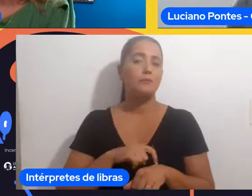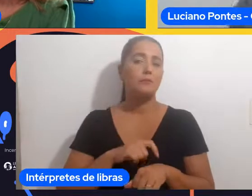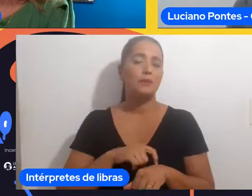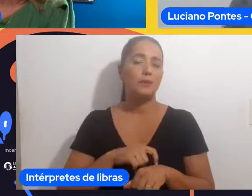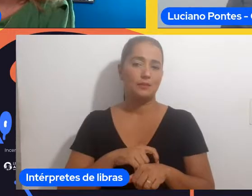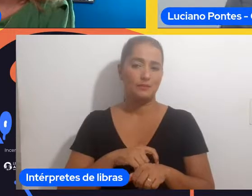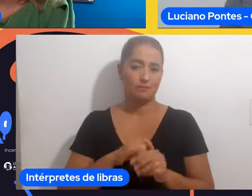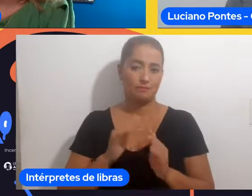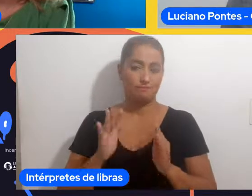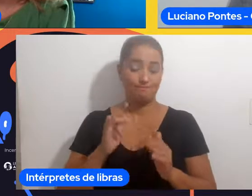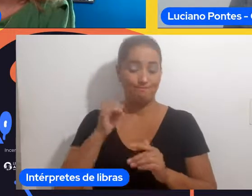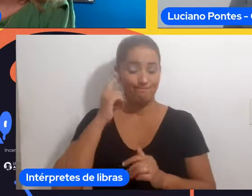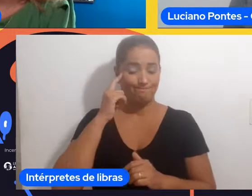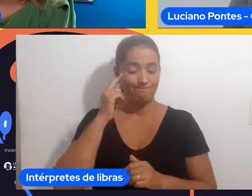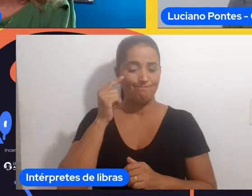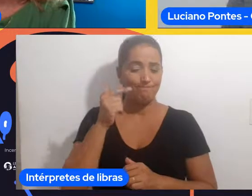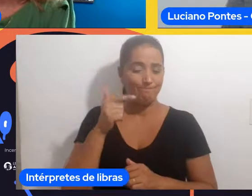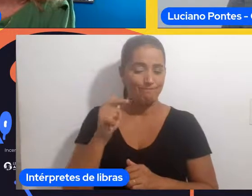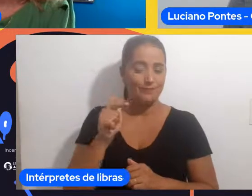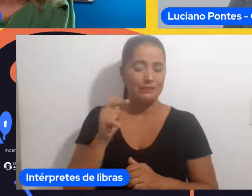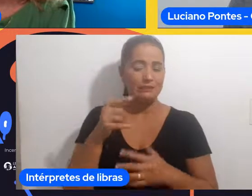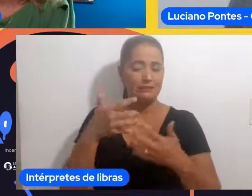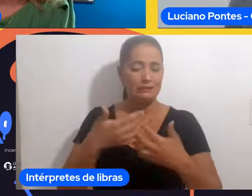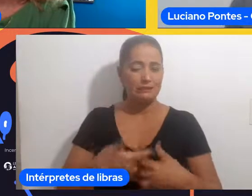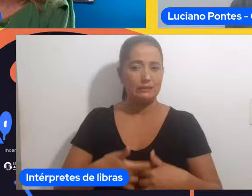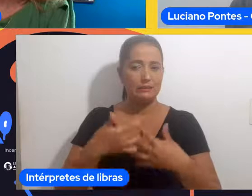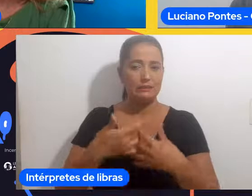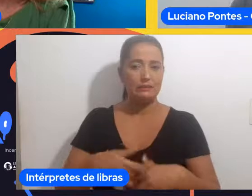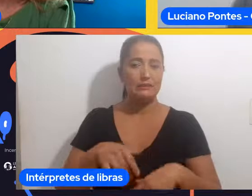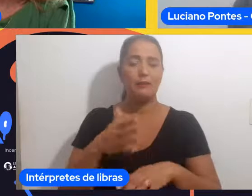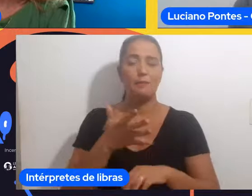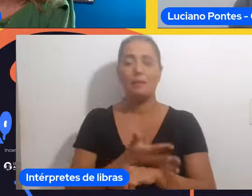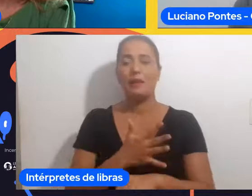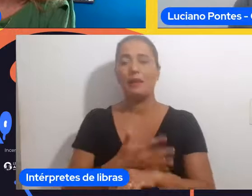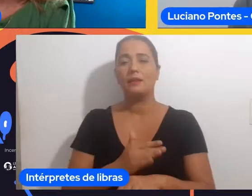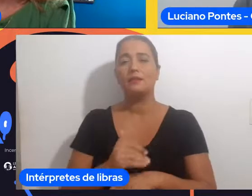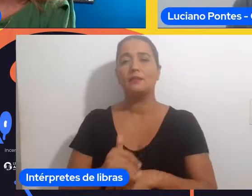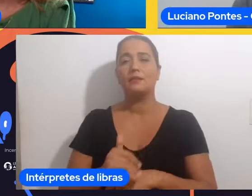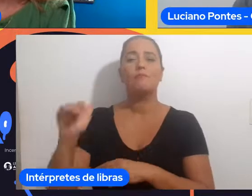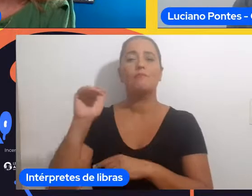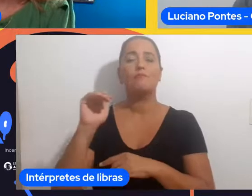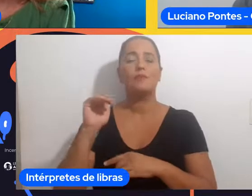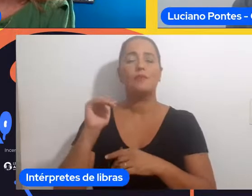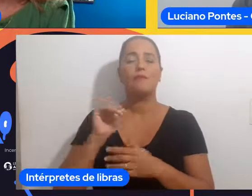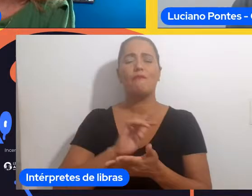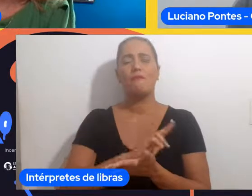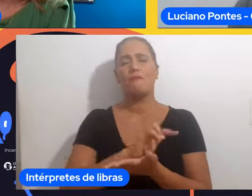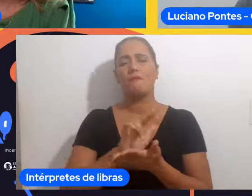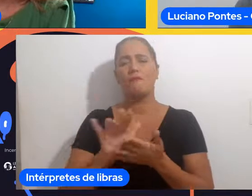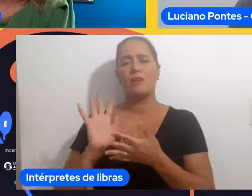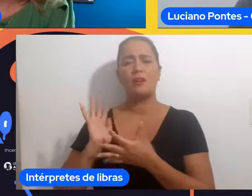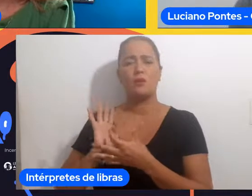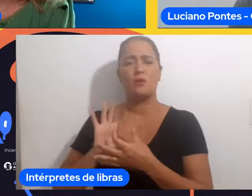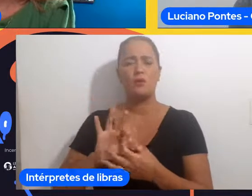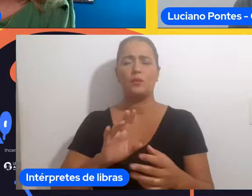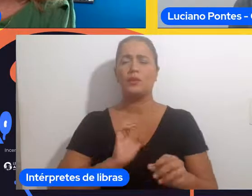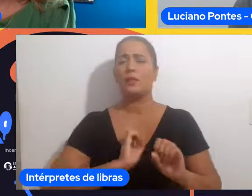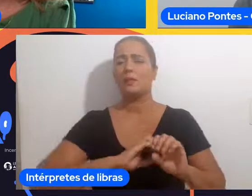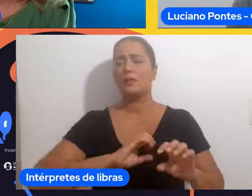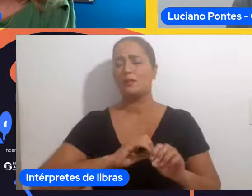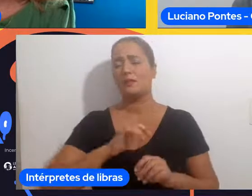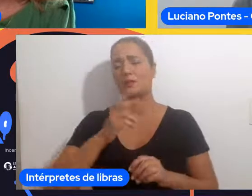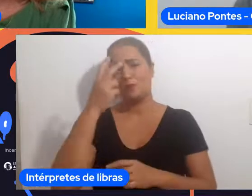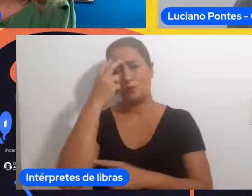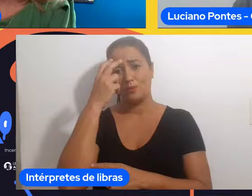repensado muitas das nossas práticas enquanto adulto, assim, dentro de vários contextos, né? Na educação, na cultura, na